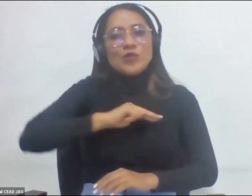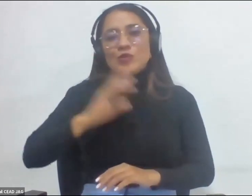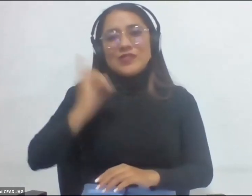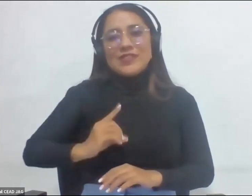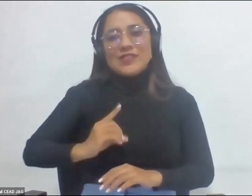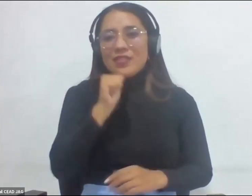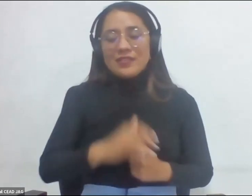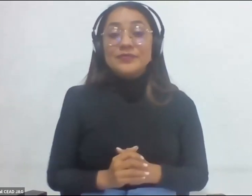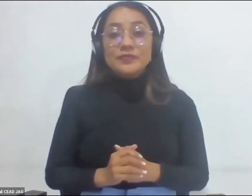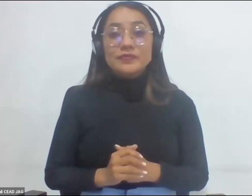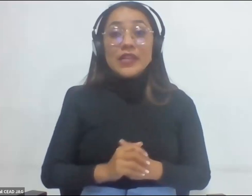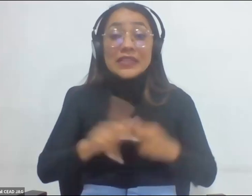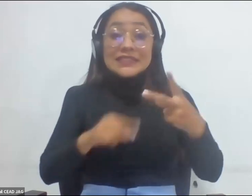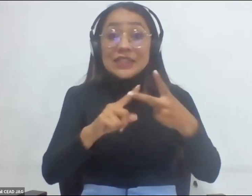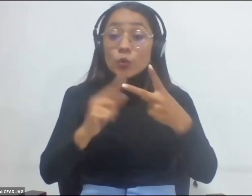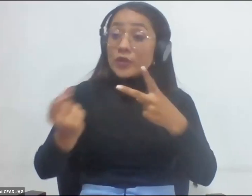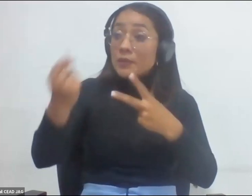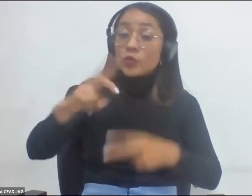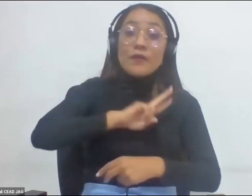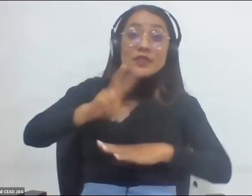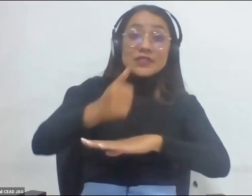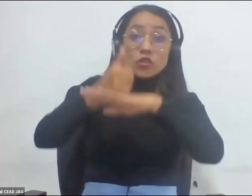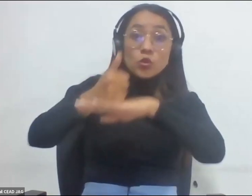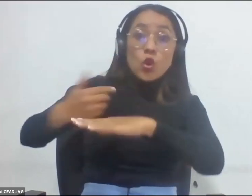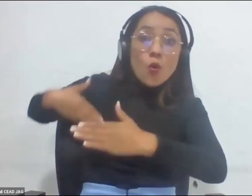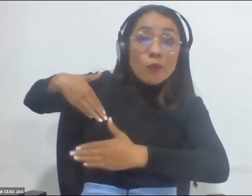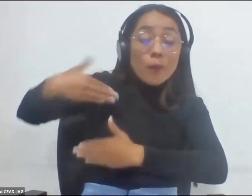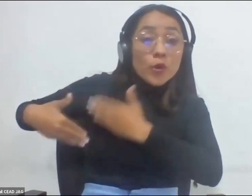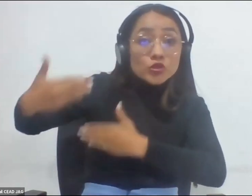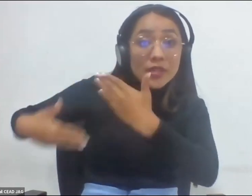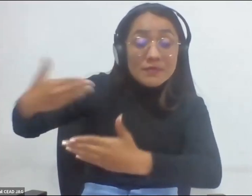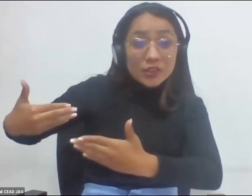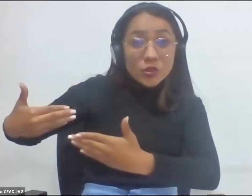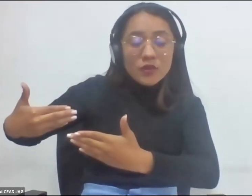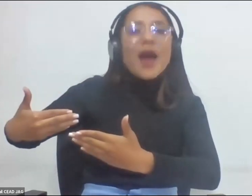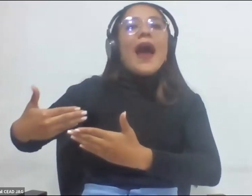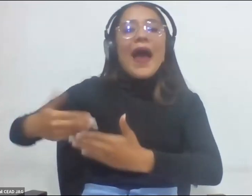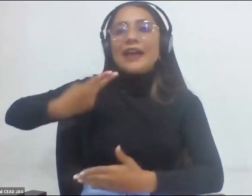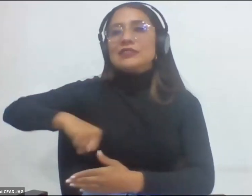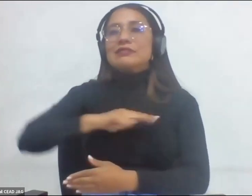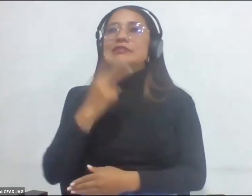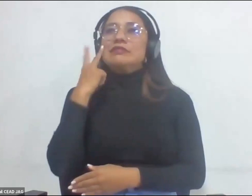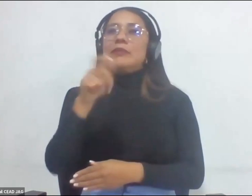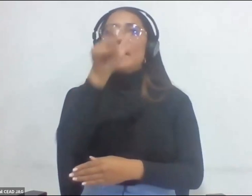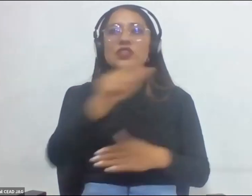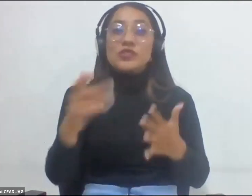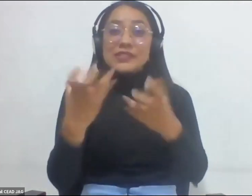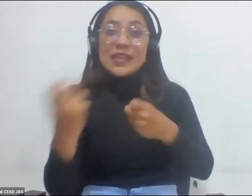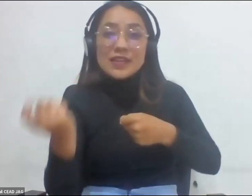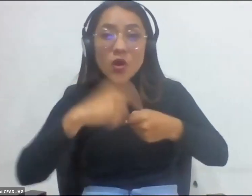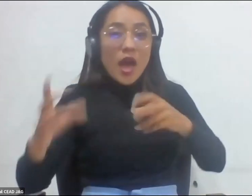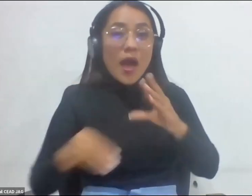vicerrector cuando yo hablaba del procedimiento indicaba que nuestros aspirantes o potenciales